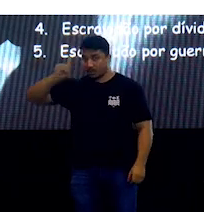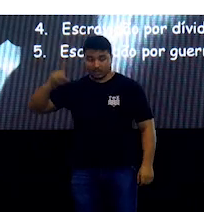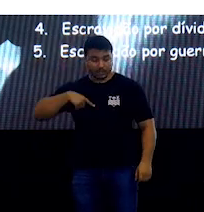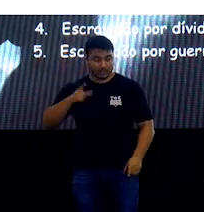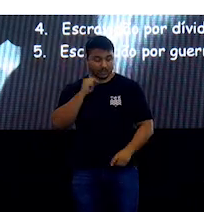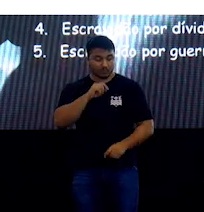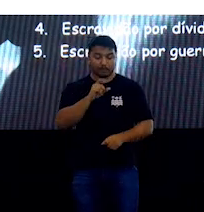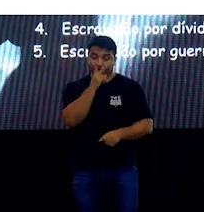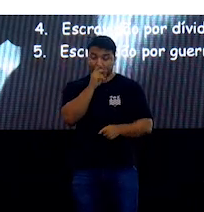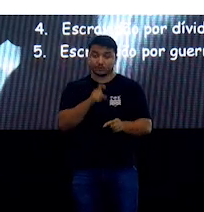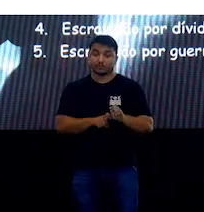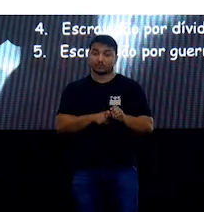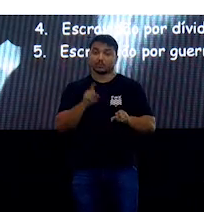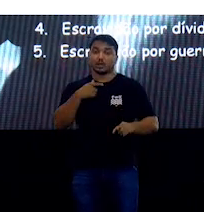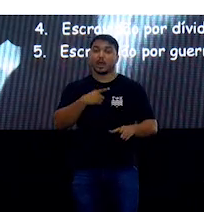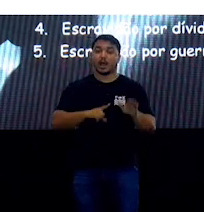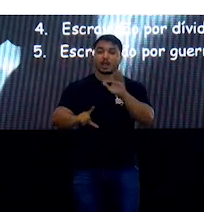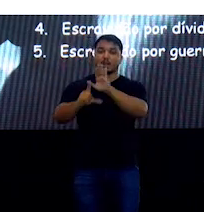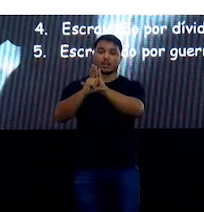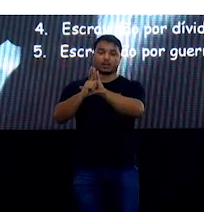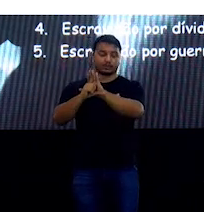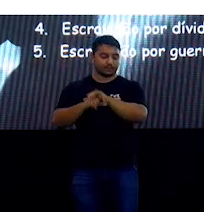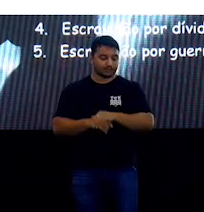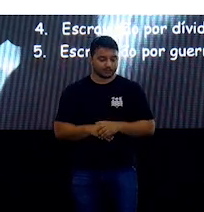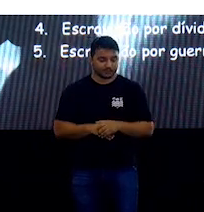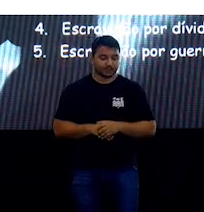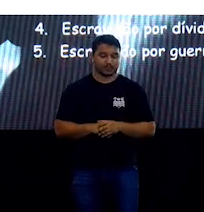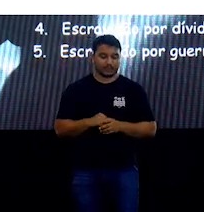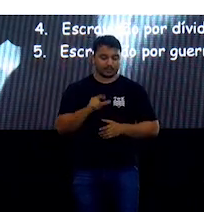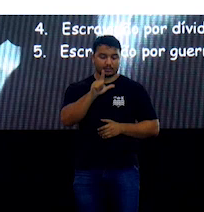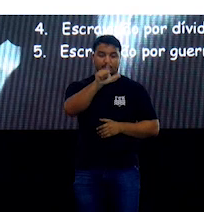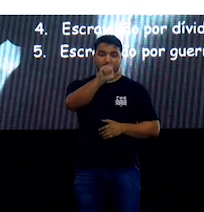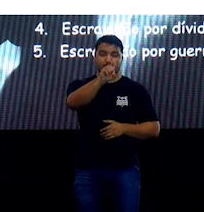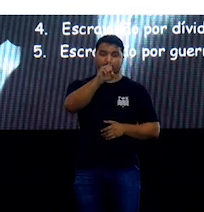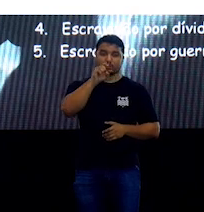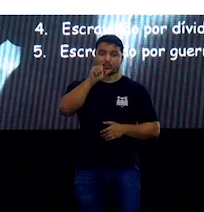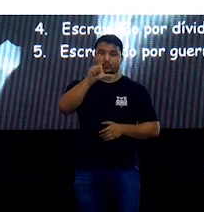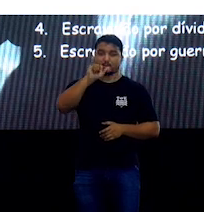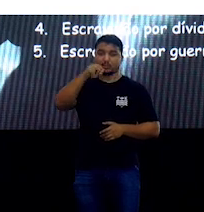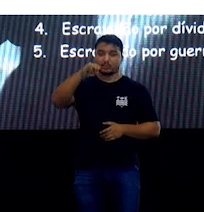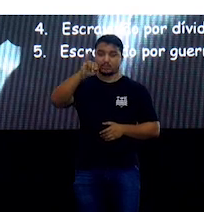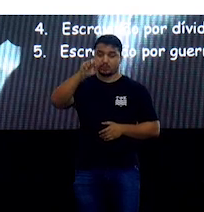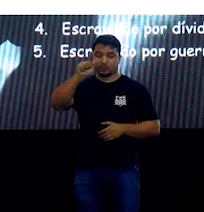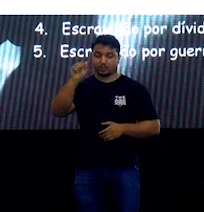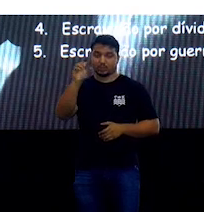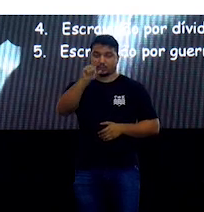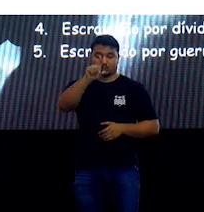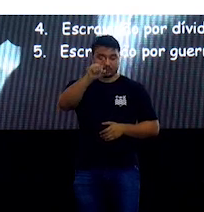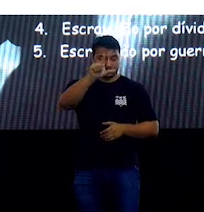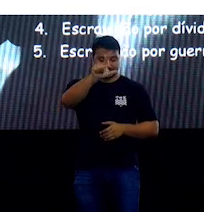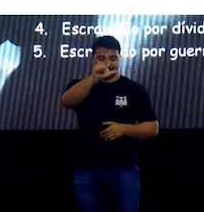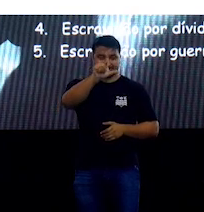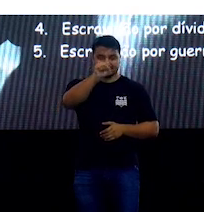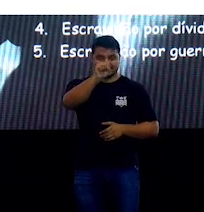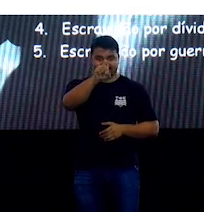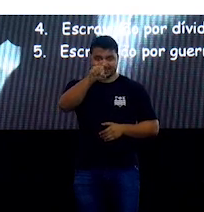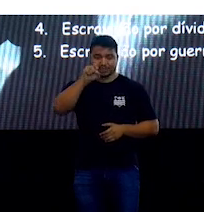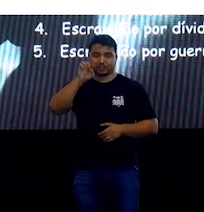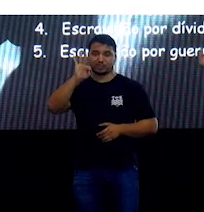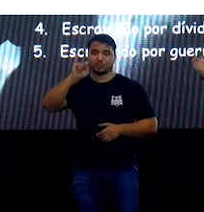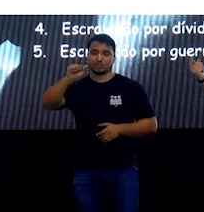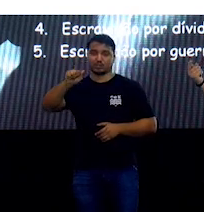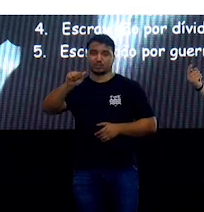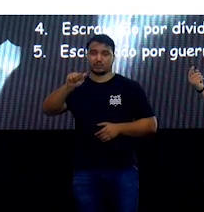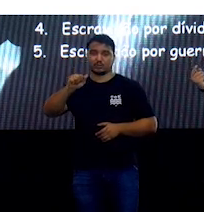dessa escravidão por dívida é uma lei. O nome dessa lei é Licínia Sextia. Mas tanto